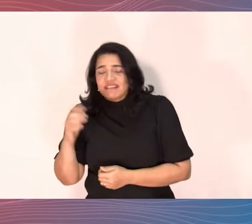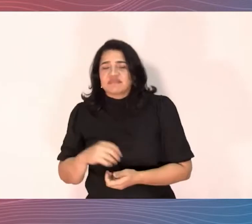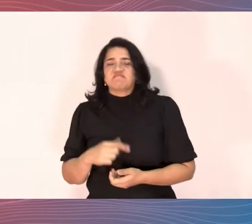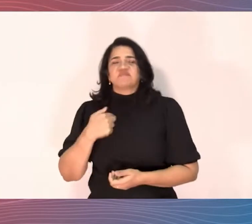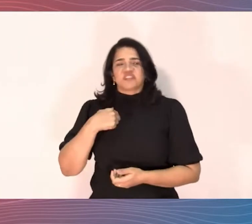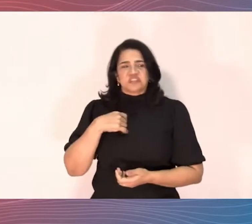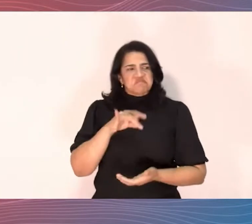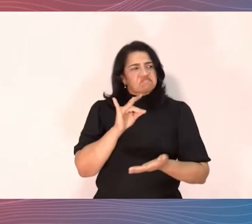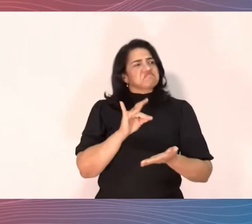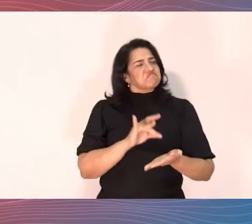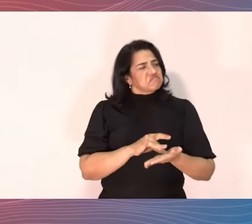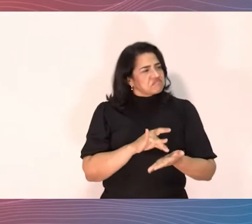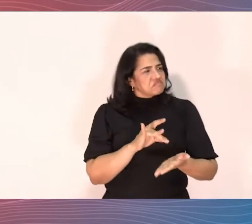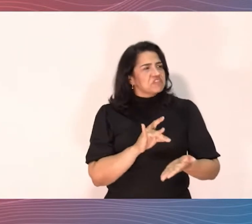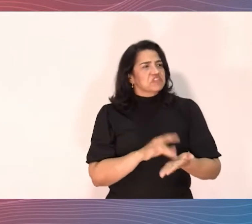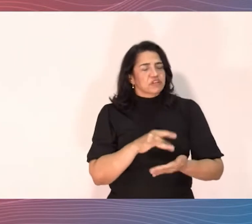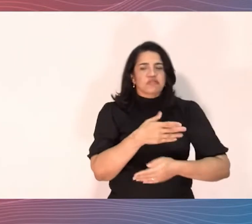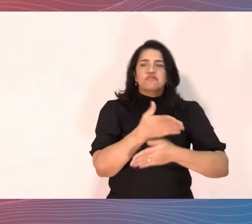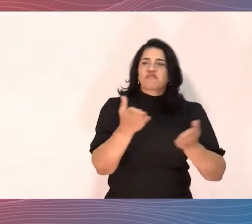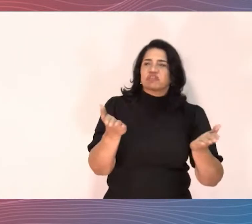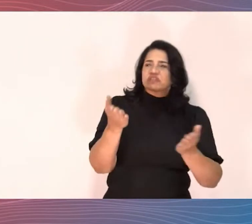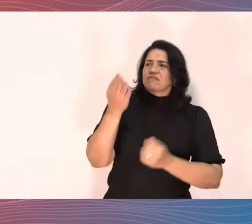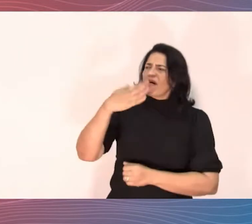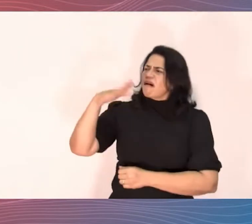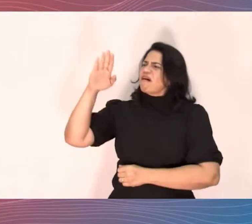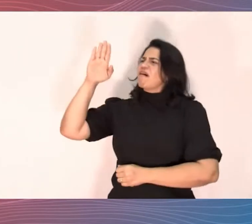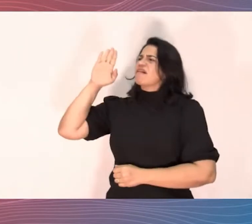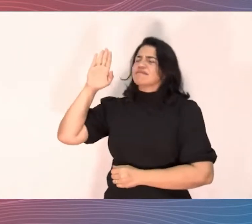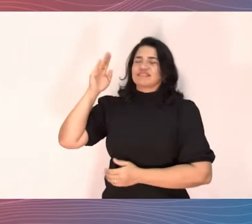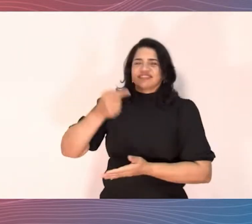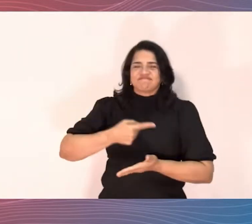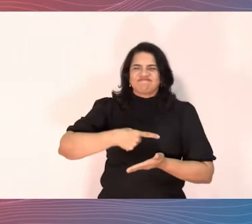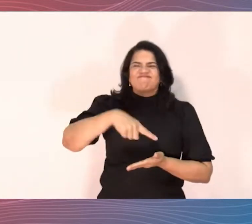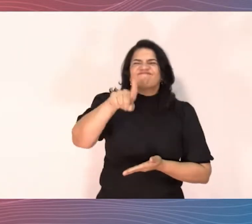vocês estão disponíveis para ir.